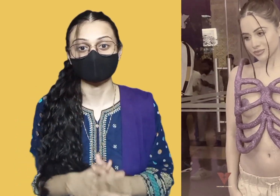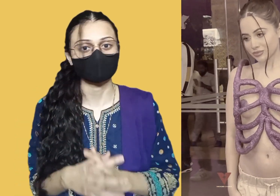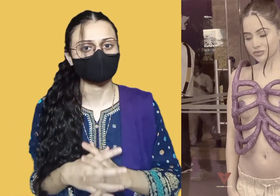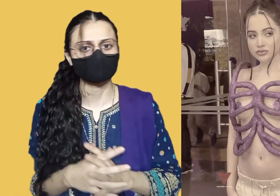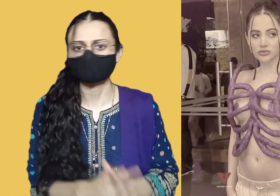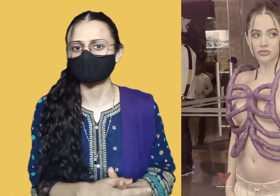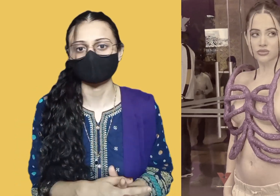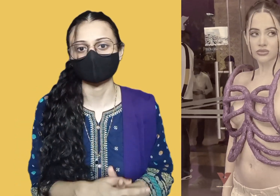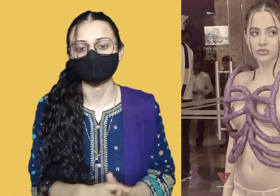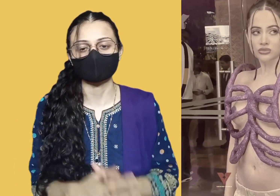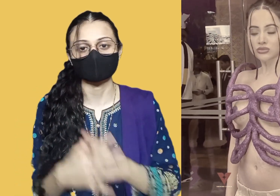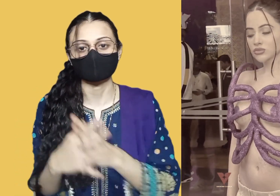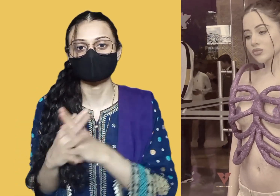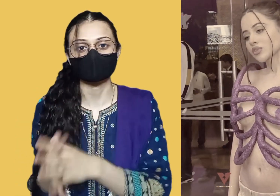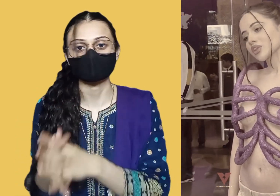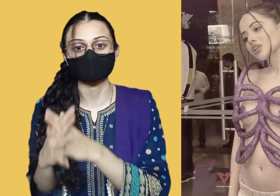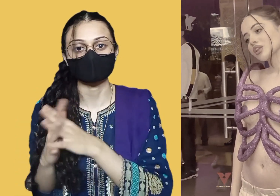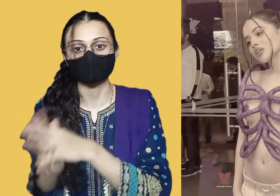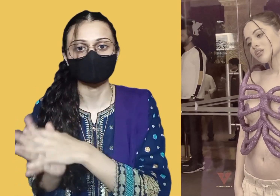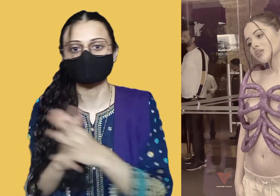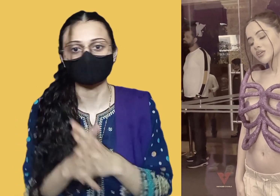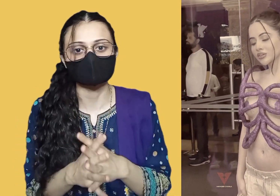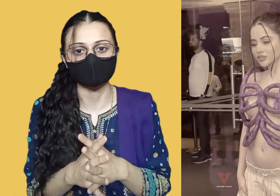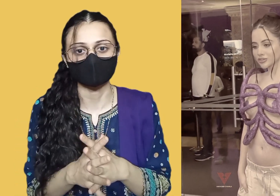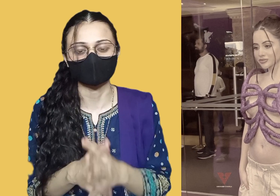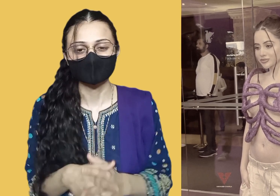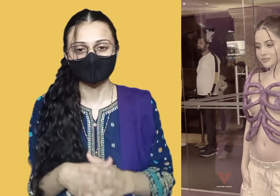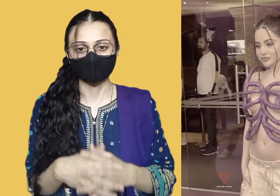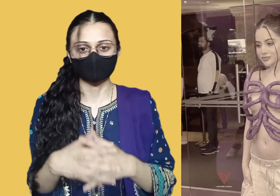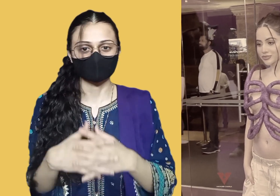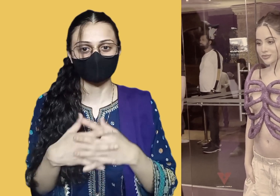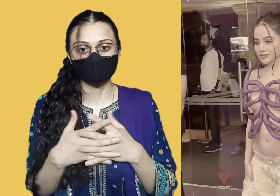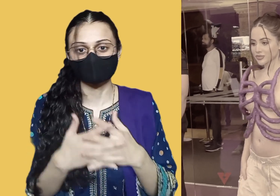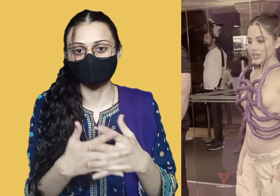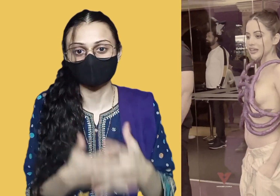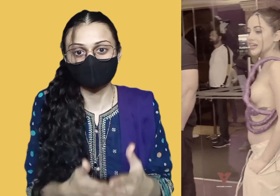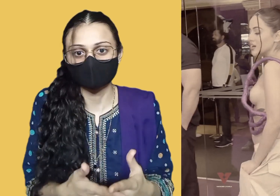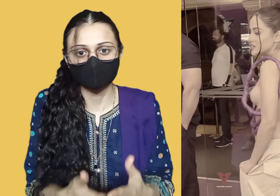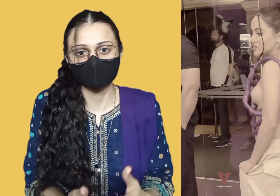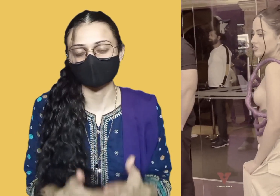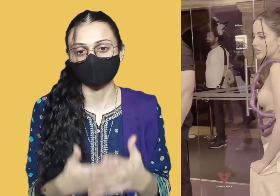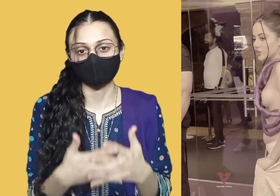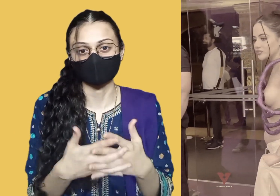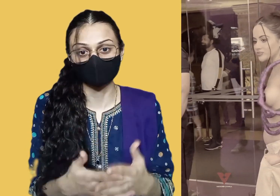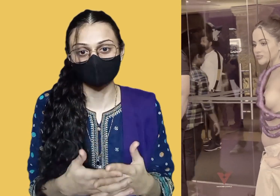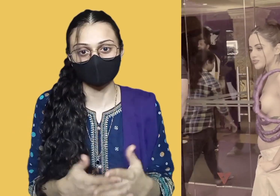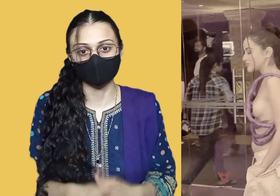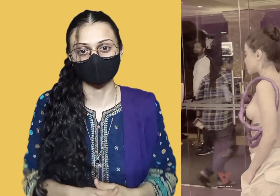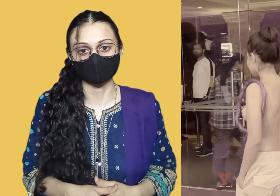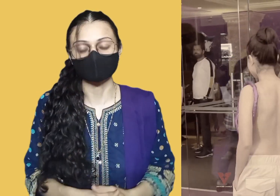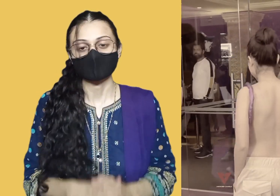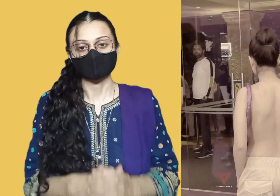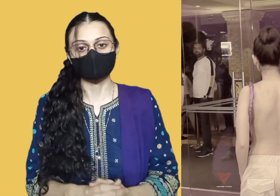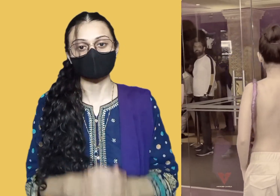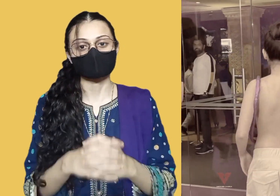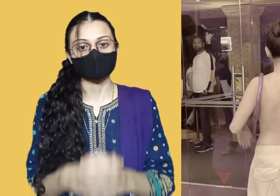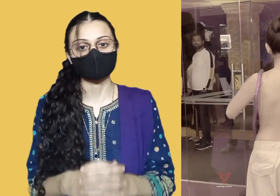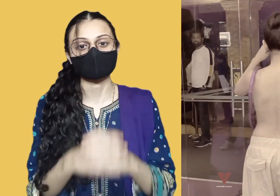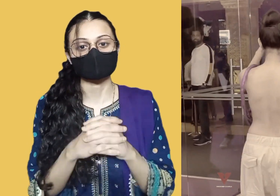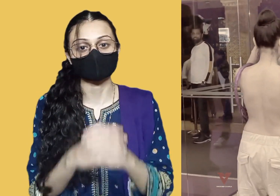उन्हें कुछ भी नहीं पता कि उनके पीछे जो है वो कैमरामैन अचानक से आकर उनकी पोजेस की पिक्चर लेने लग गया है या वीडियो बनाने लग गया है, जबकि